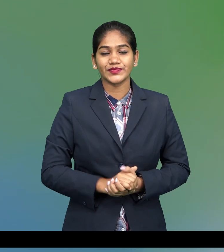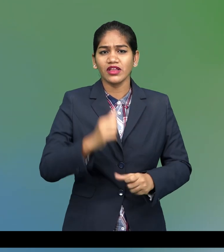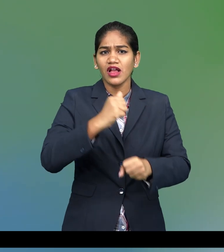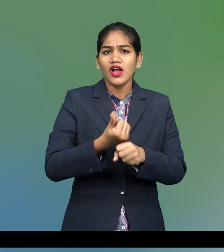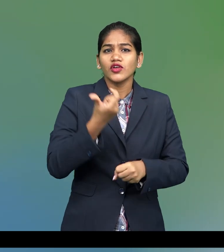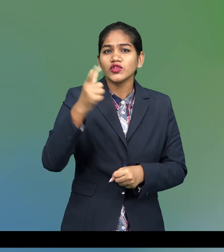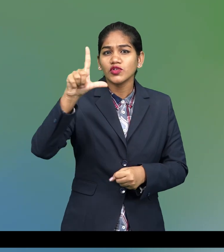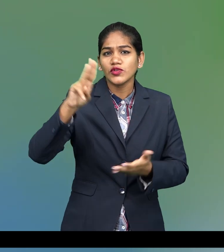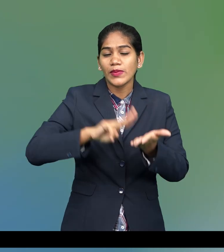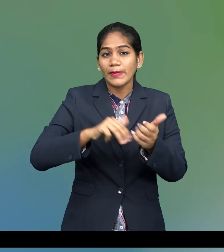ಗುಲ್ಮರ್ಗ